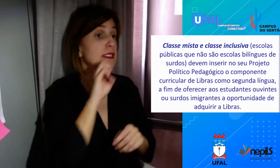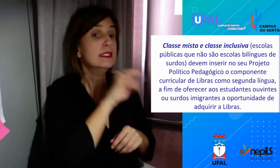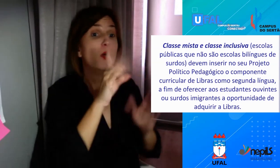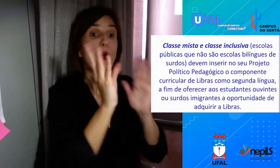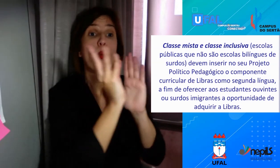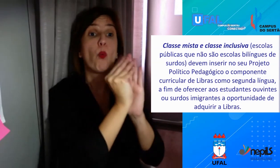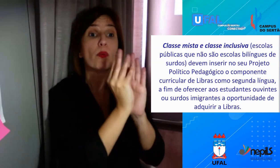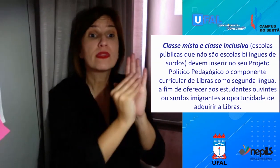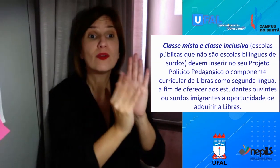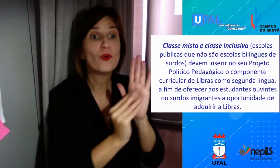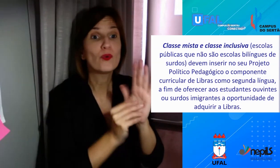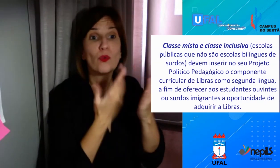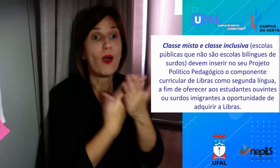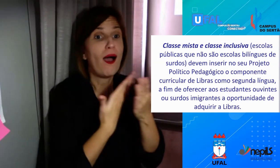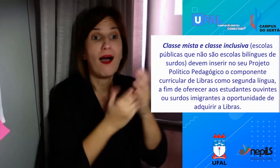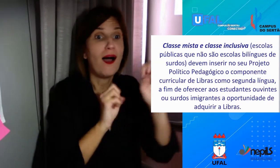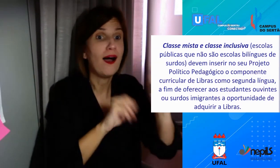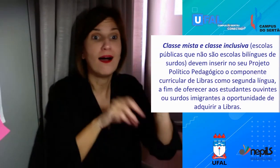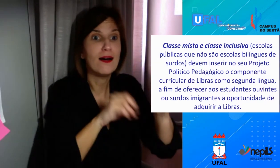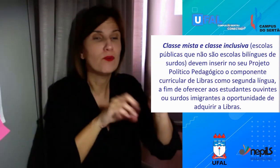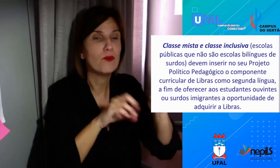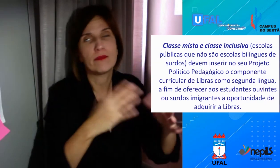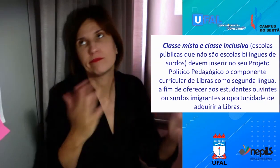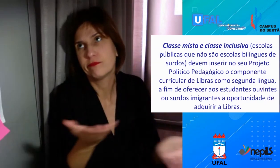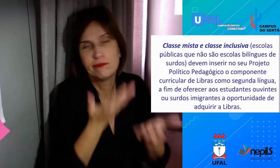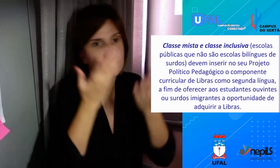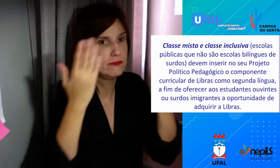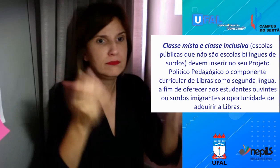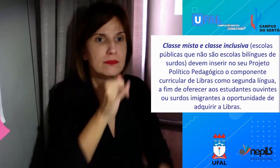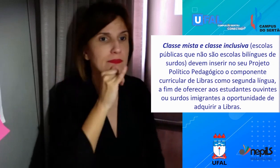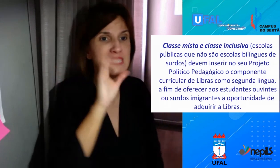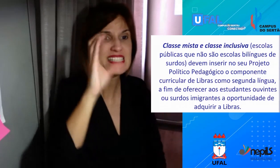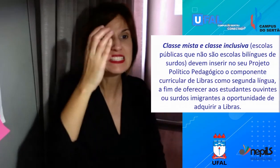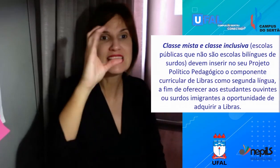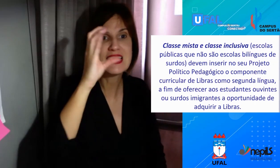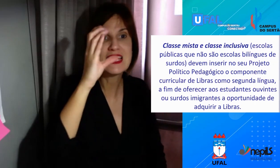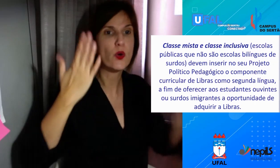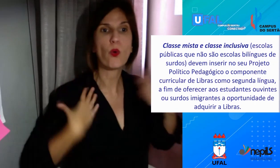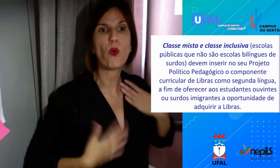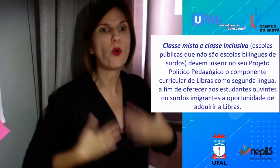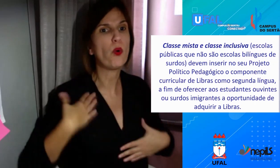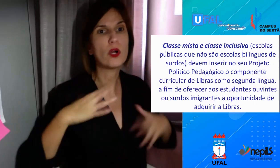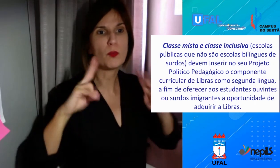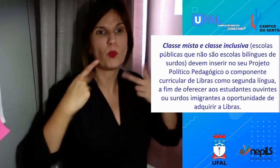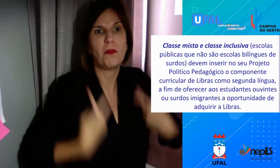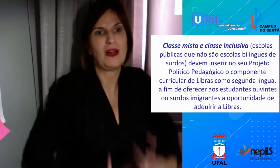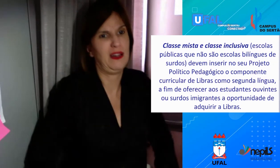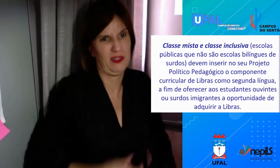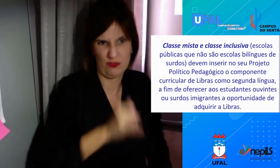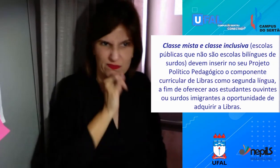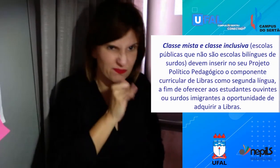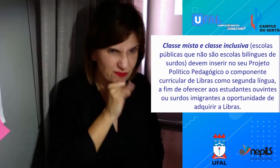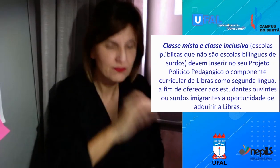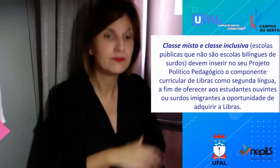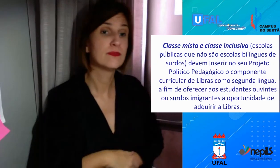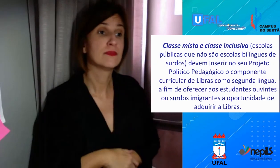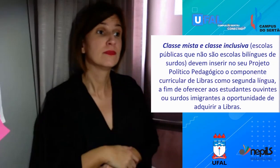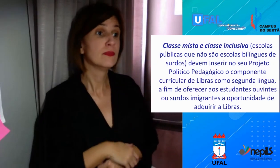dessa elaboração. Então, que surdos possam fazer parte para pensar nos conteúdos das aulas de ciências